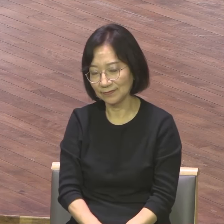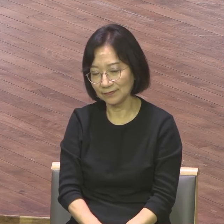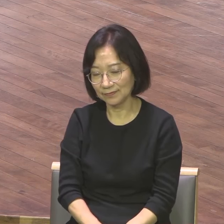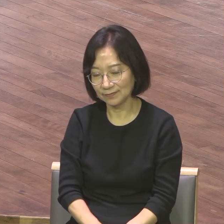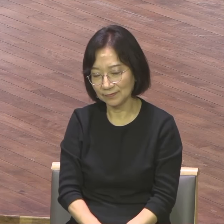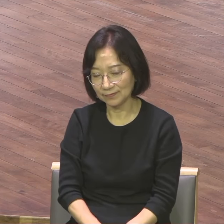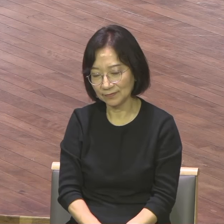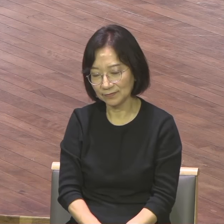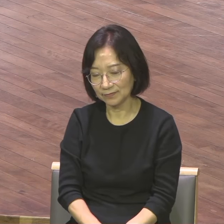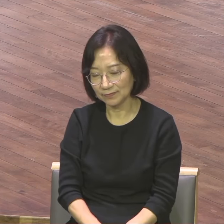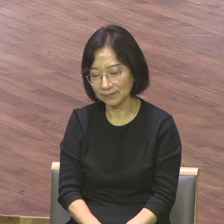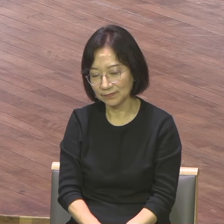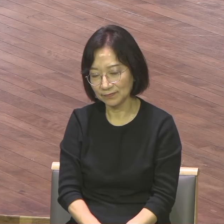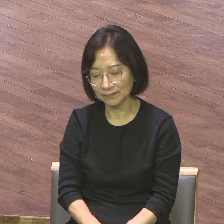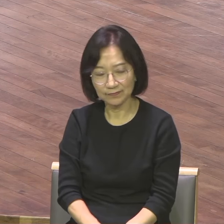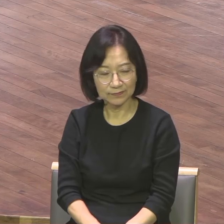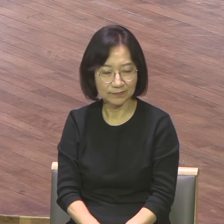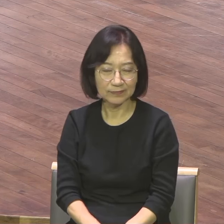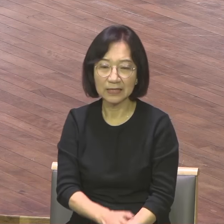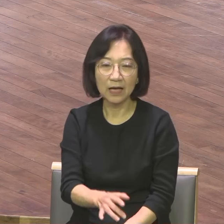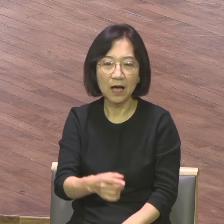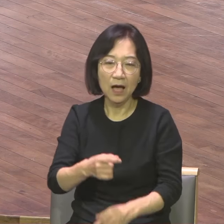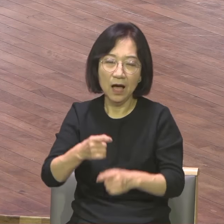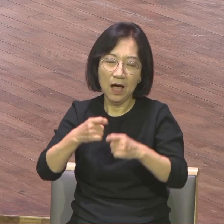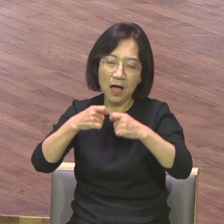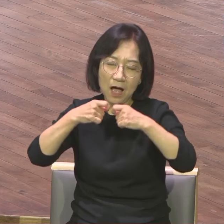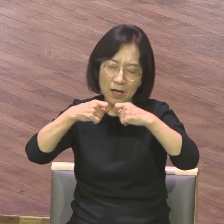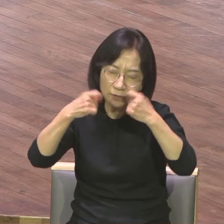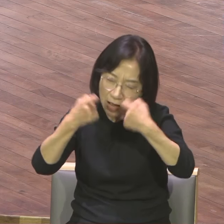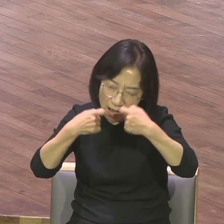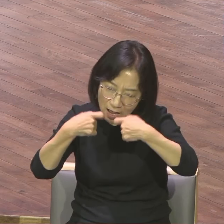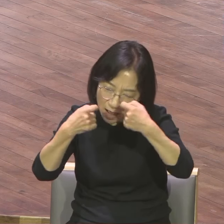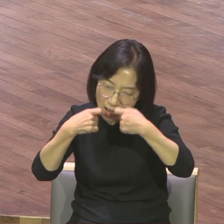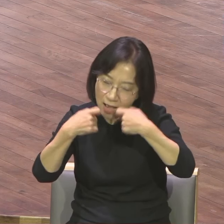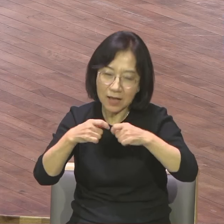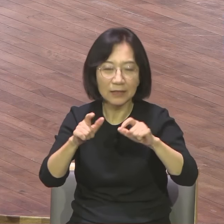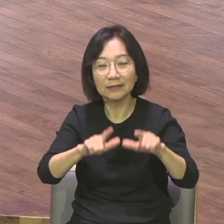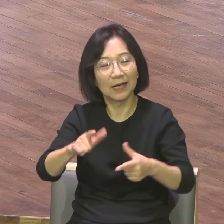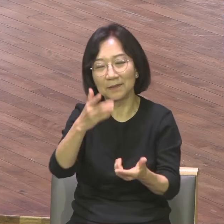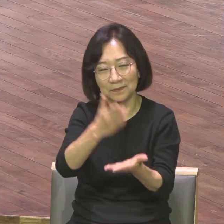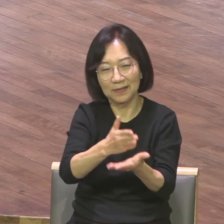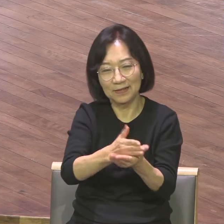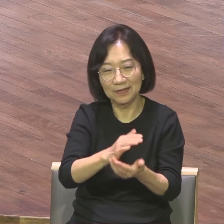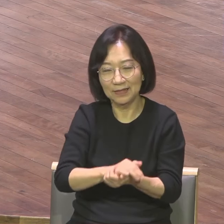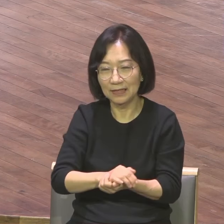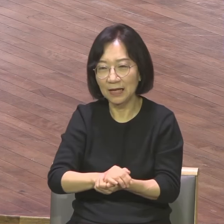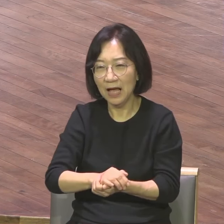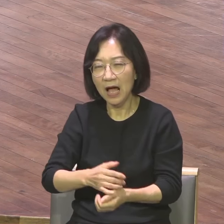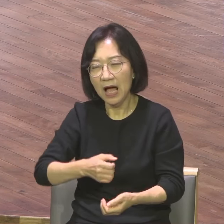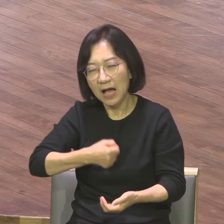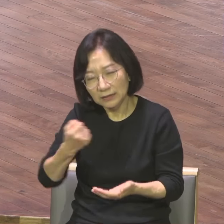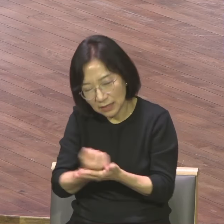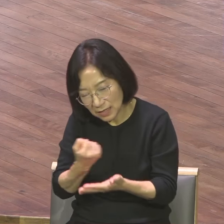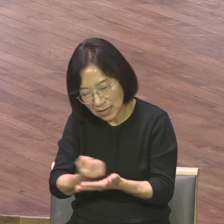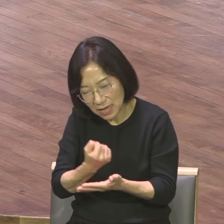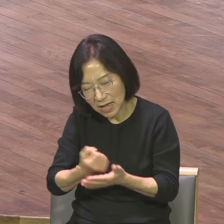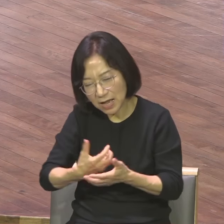이를 이제는 더 이상 통곡의 삶을 탄식과 절망의 삶이